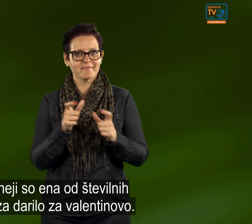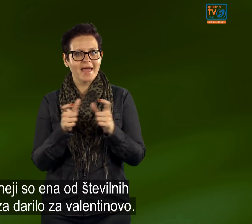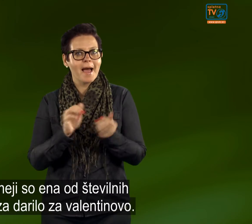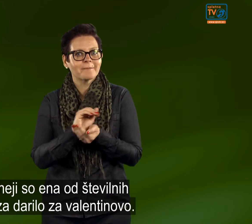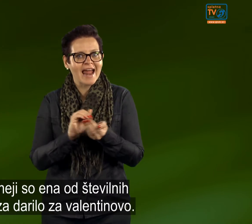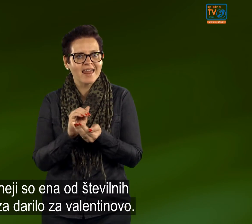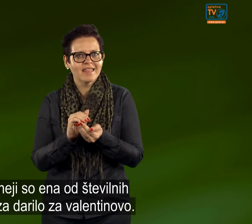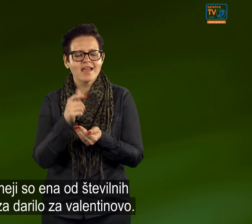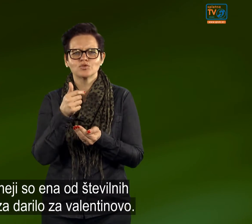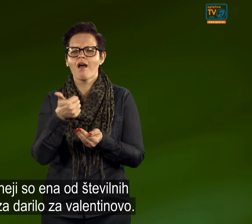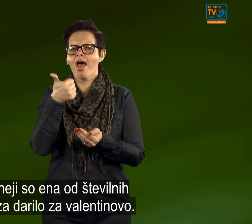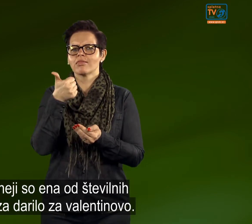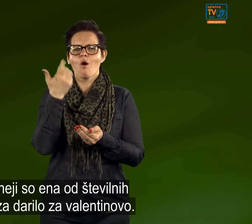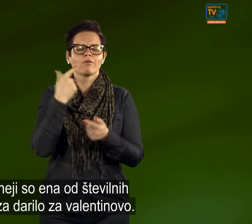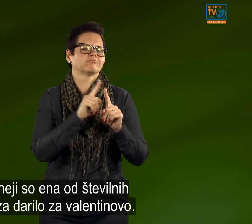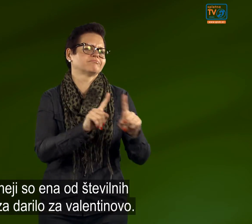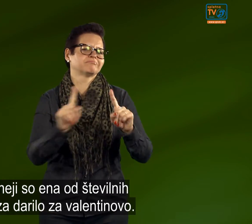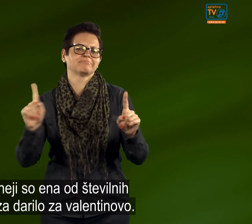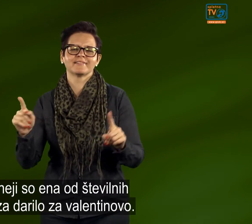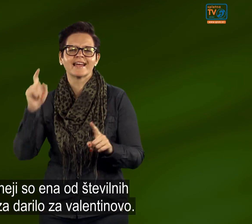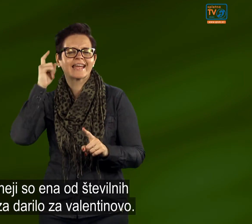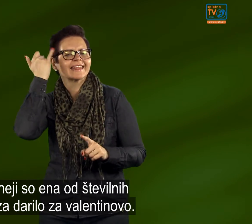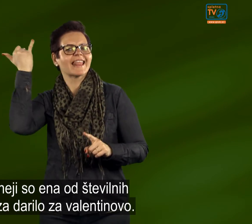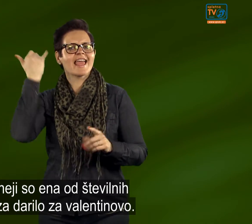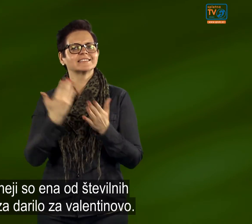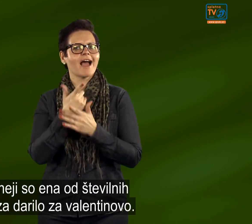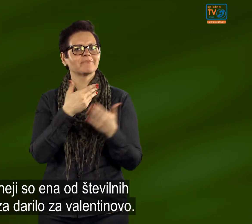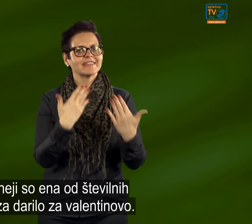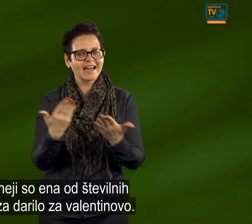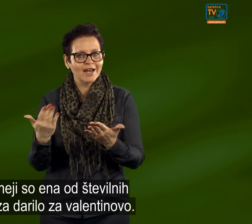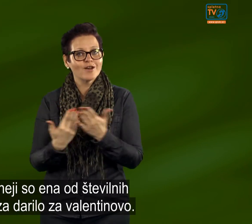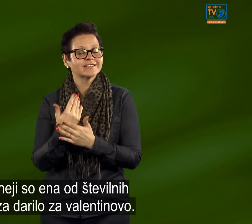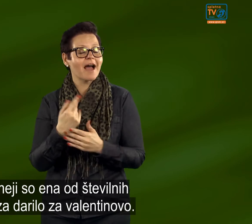Ti pralineji so ena od številnih zamisli za darilo za valentinovo.